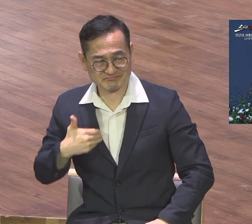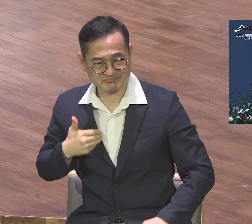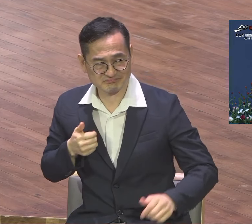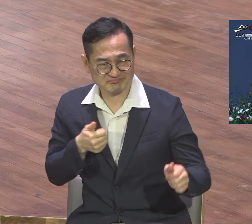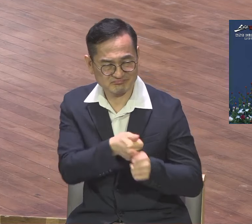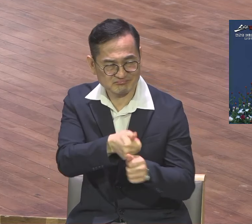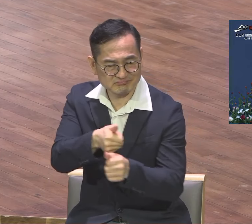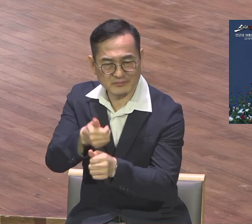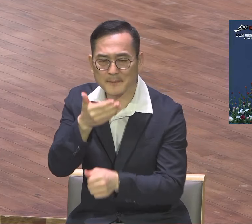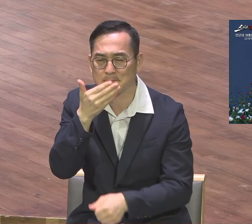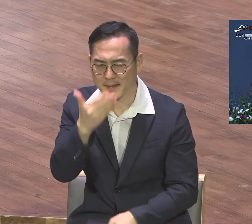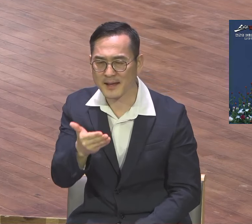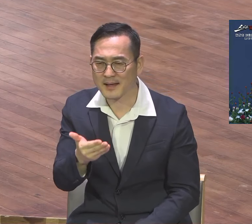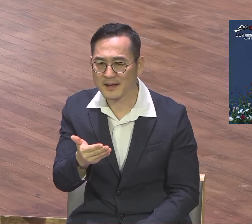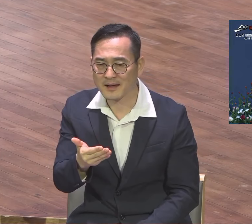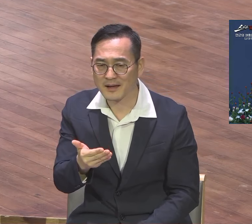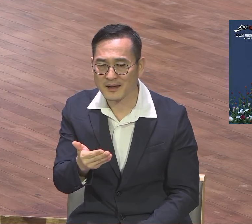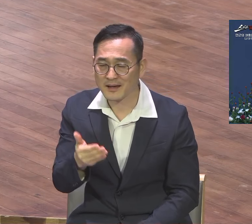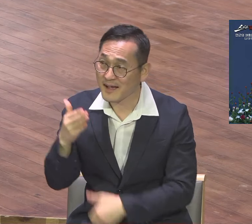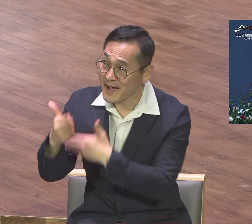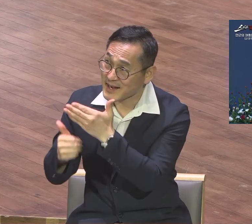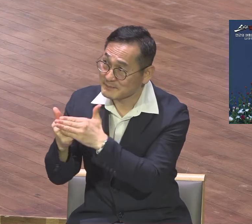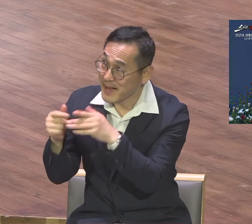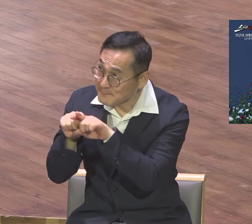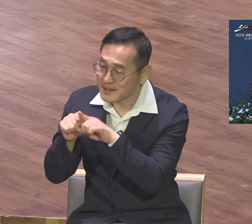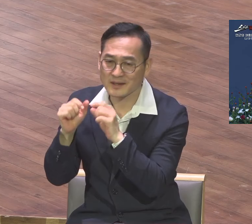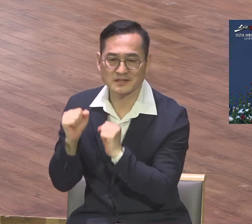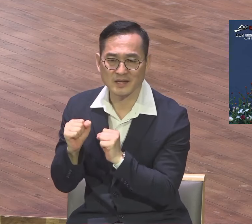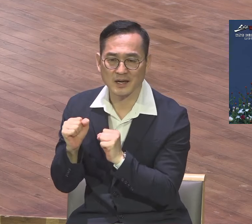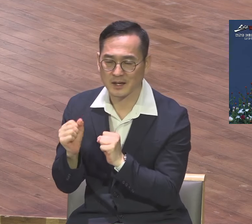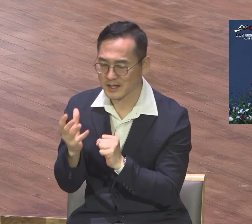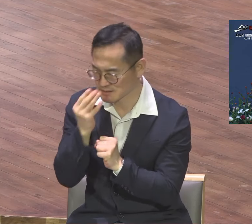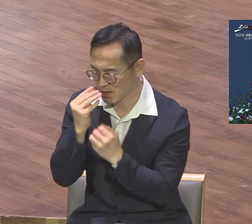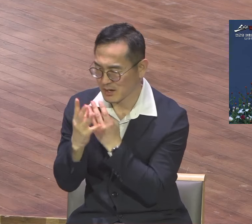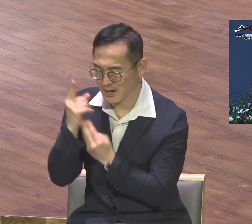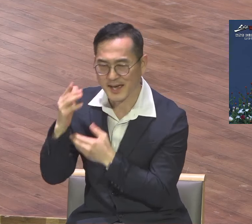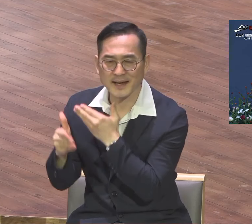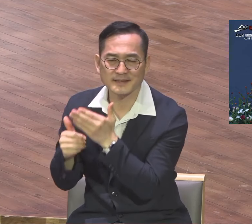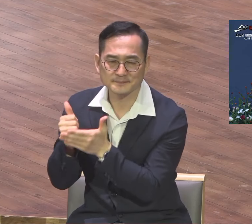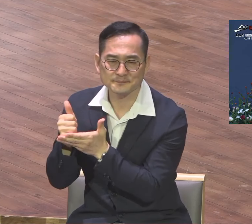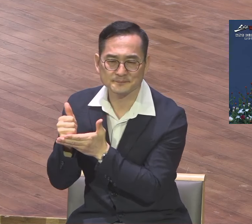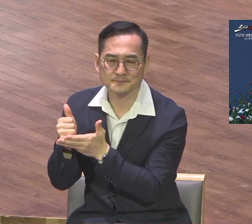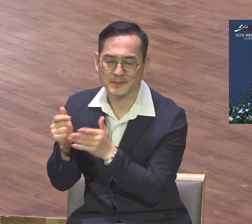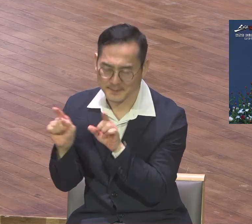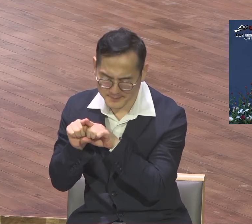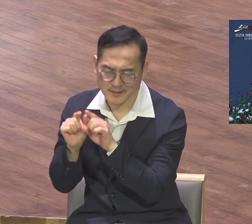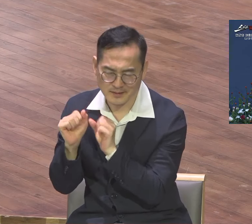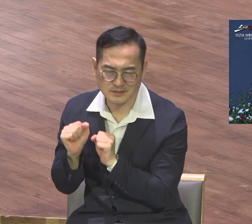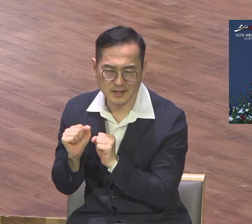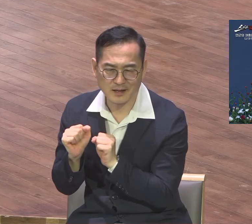하시는, 성삼위 하나님이 나와 함께 계신다. 이거 칠칠칠 아니요.